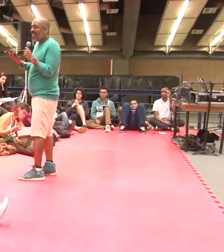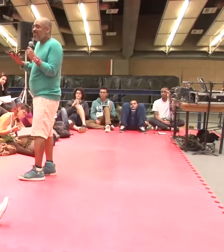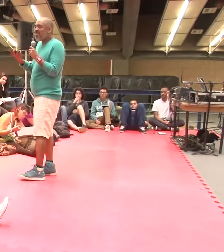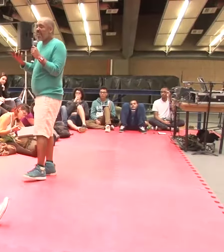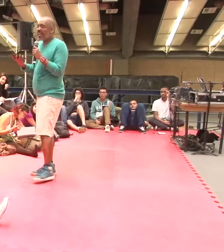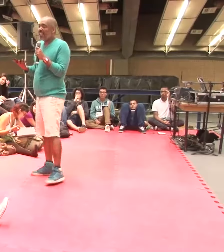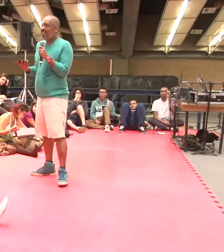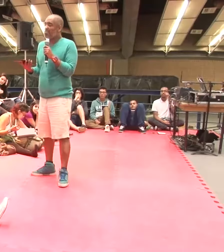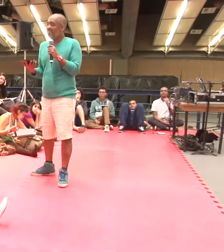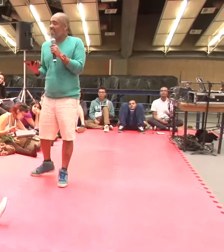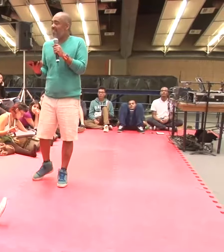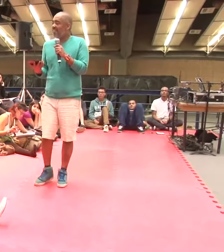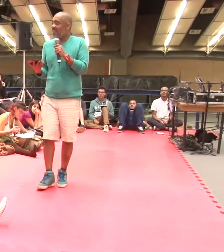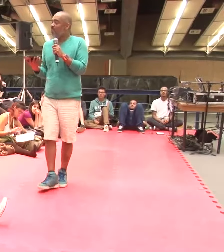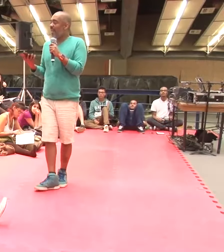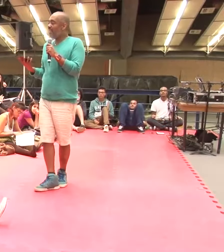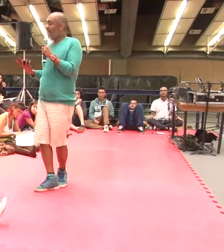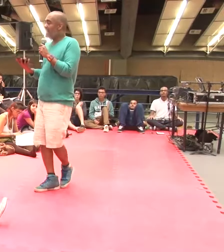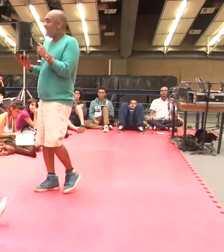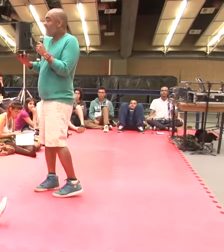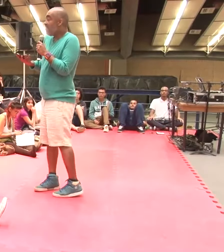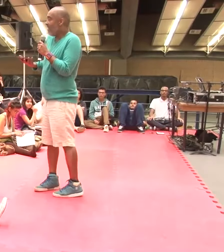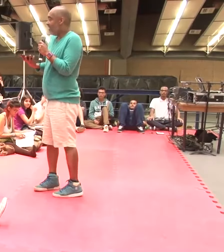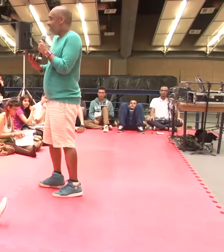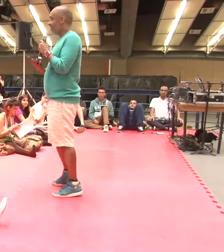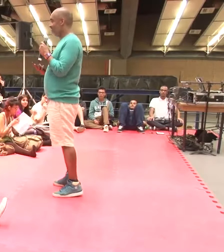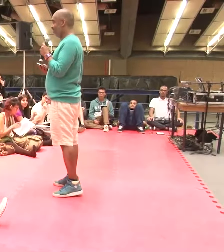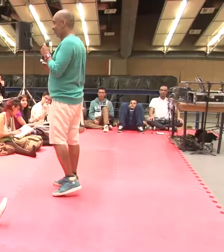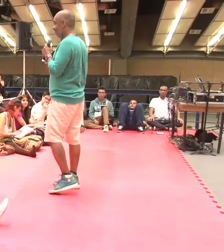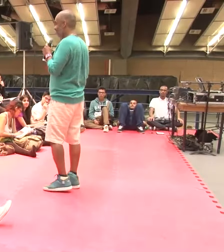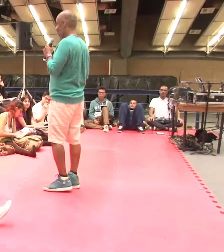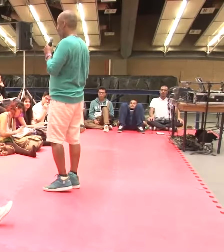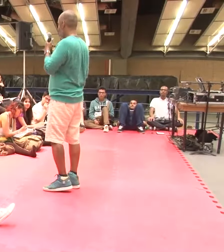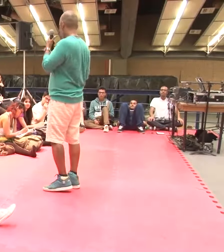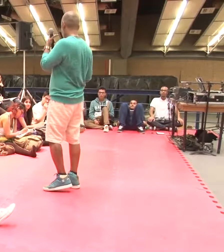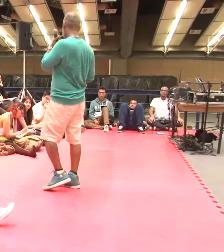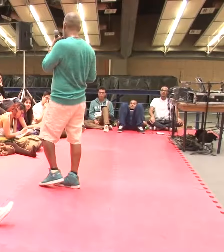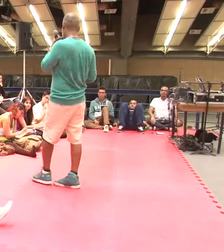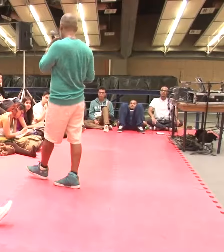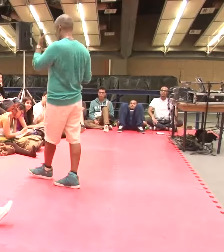mato tem aquele gostinho característico, né? Então, paladar verde.